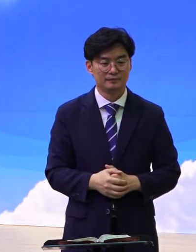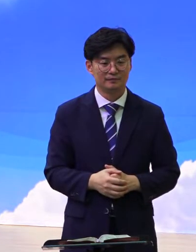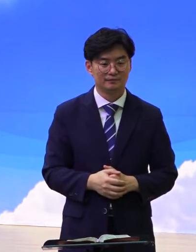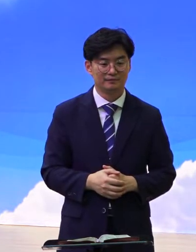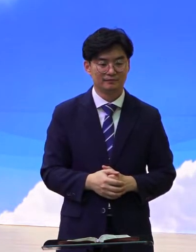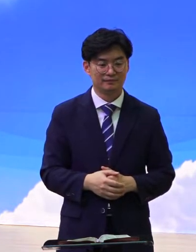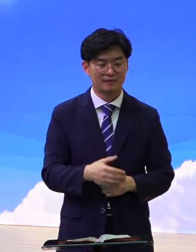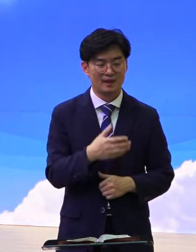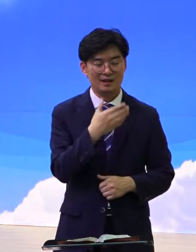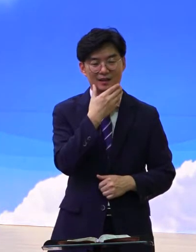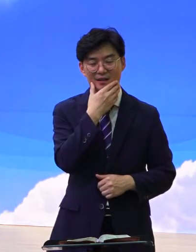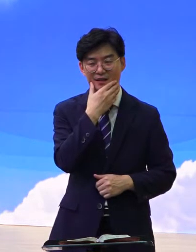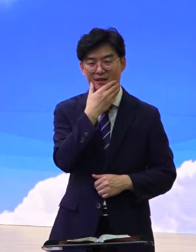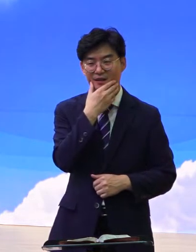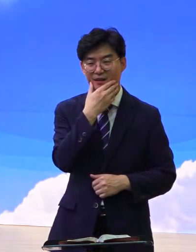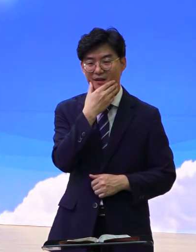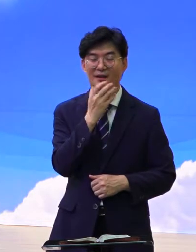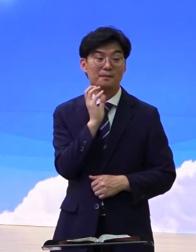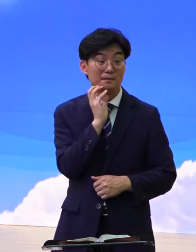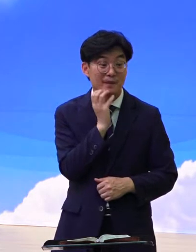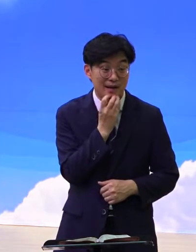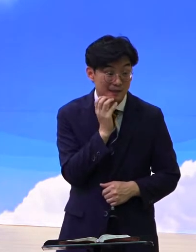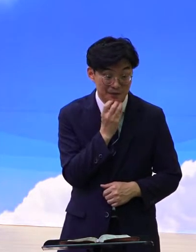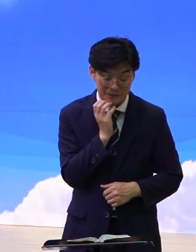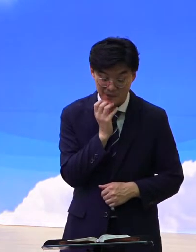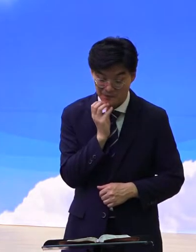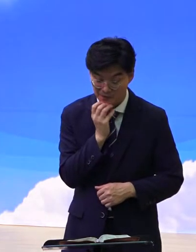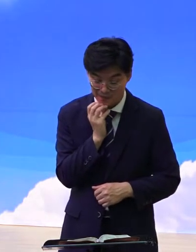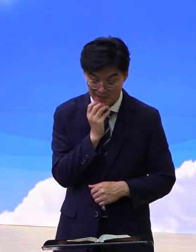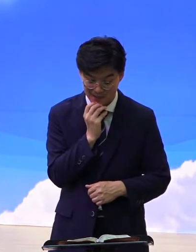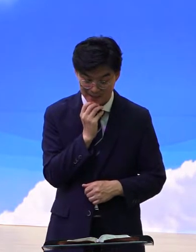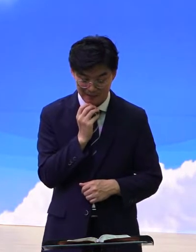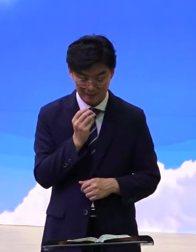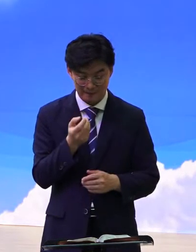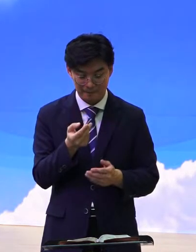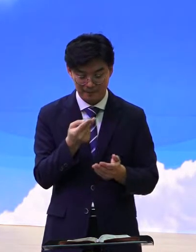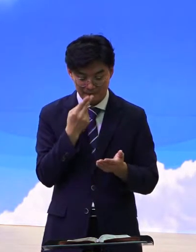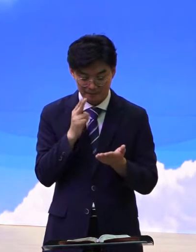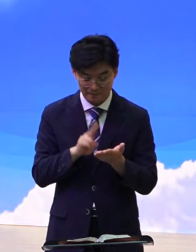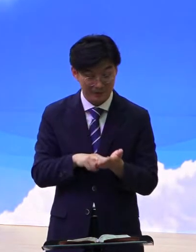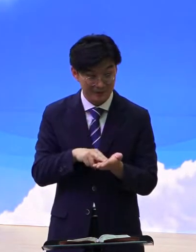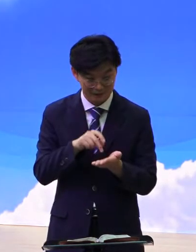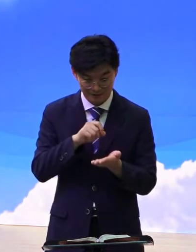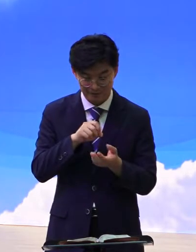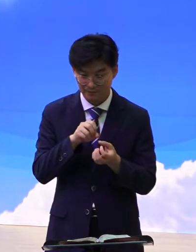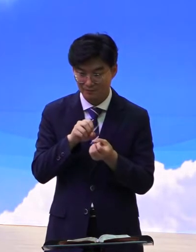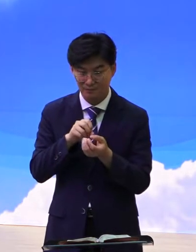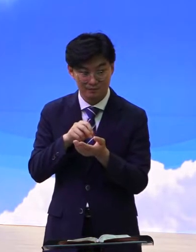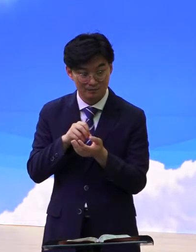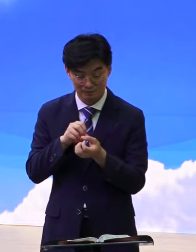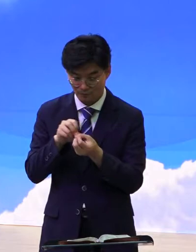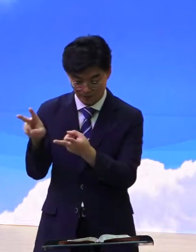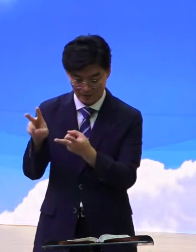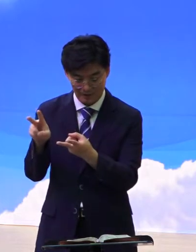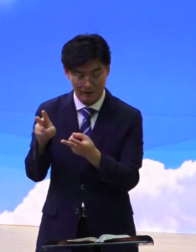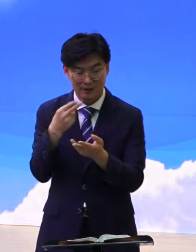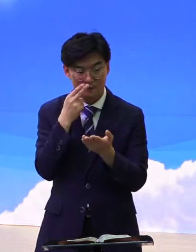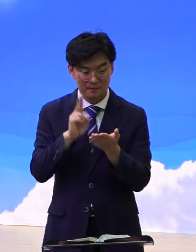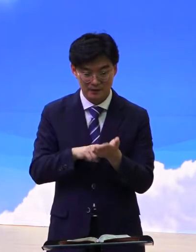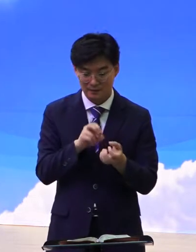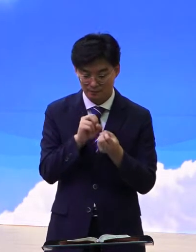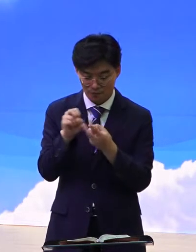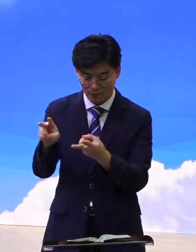베드로가 시간이 흘러서 그가 편지를 썼습니다. 첫 번째 편지가 베드로 전서입니다. 그 베드로 전서에서 믿음에